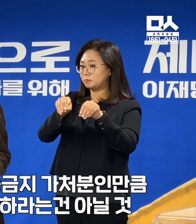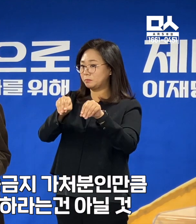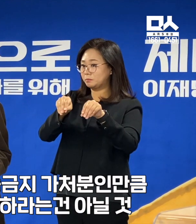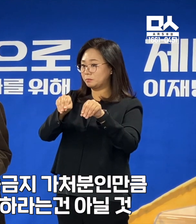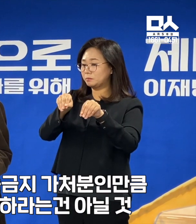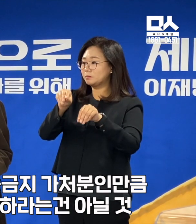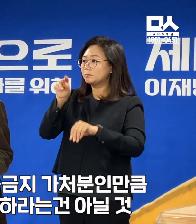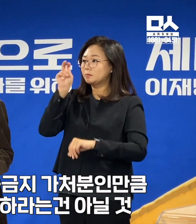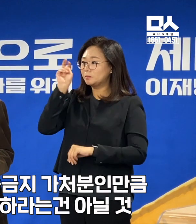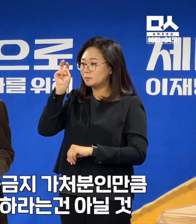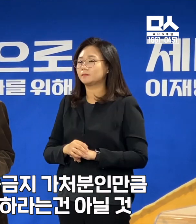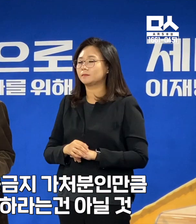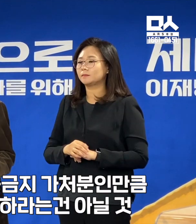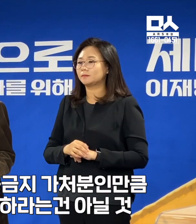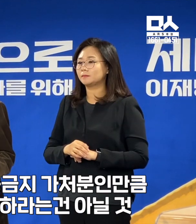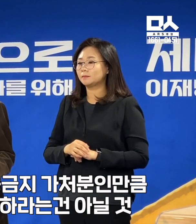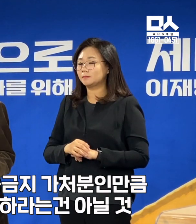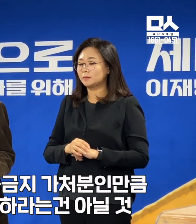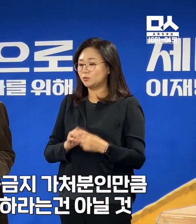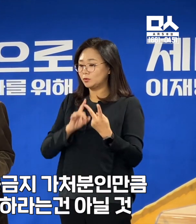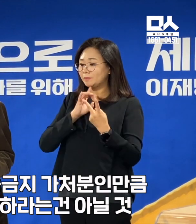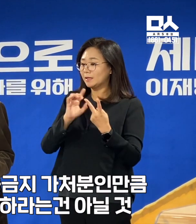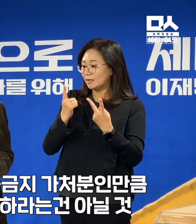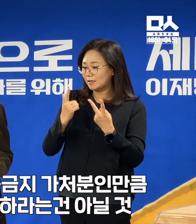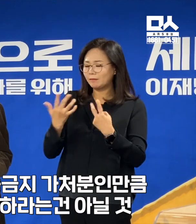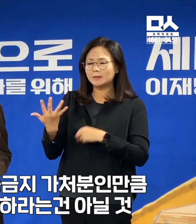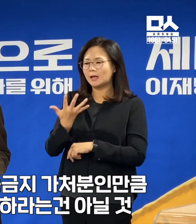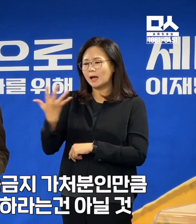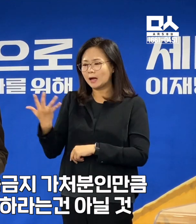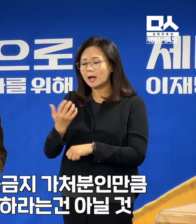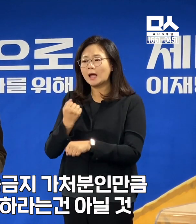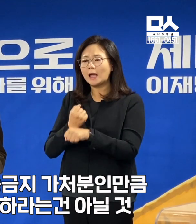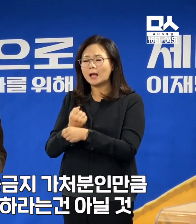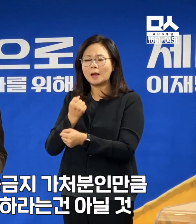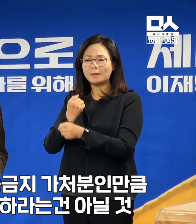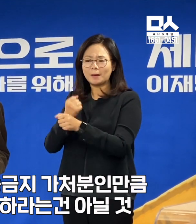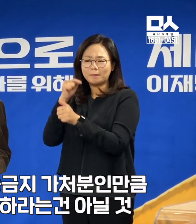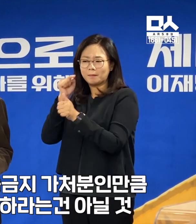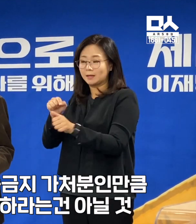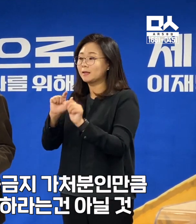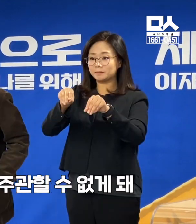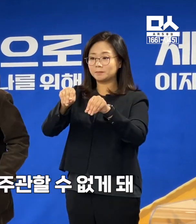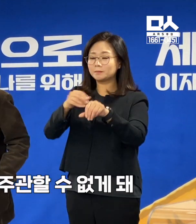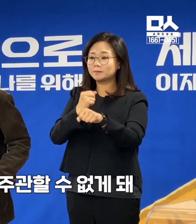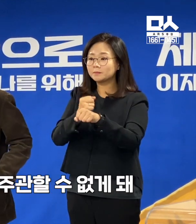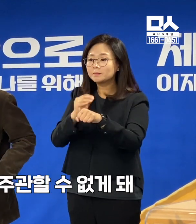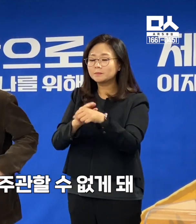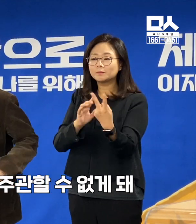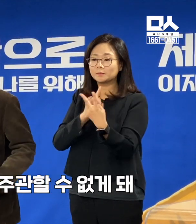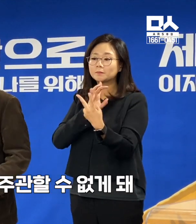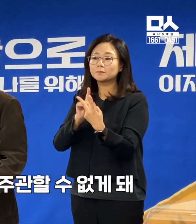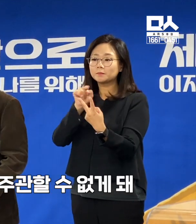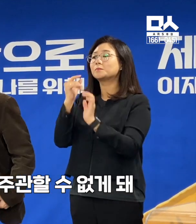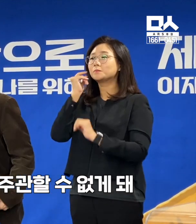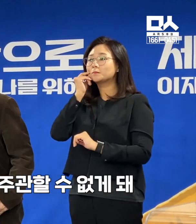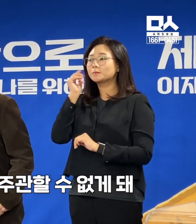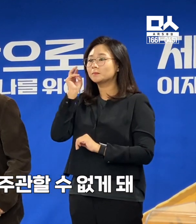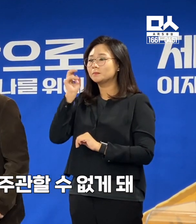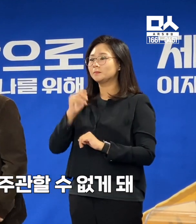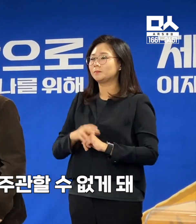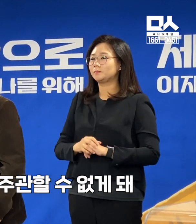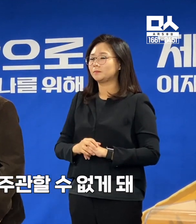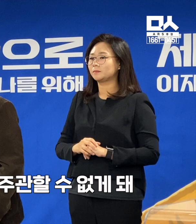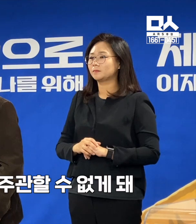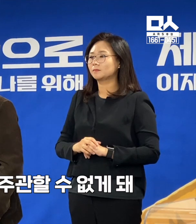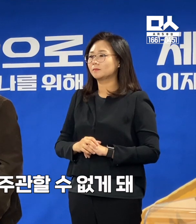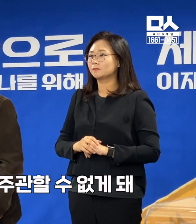가처분일 것이어서 다자 토론을 반드시 해라 뭐 이런 결정은 아닐 거예요. 양자 토론은 이제 방송사가 주관할 수